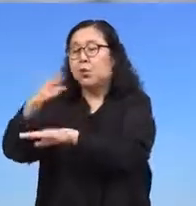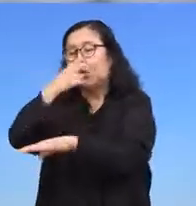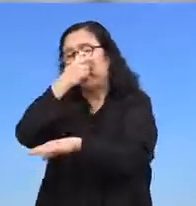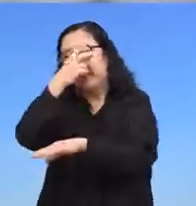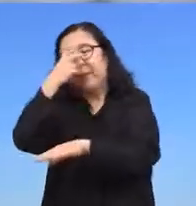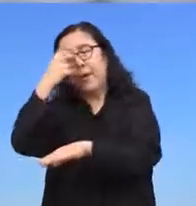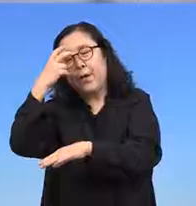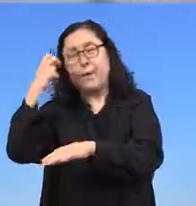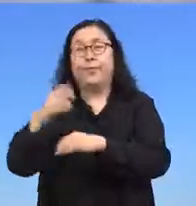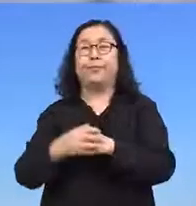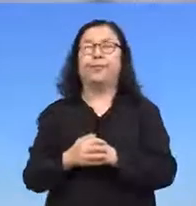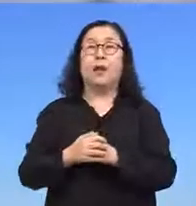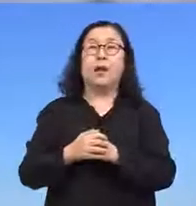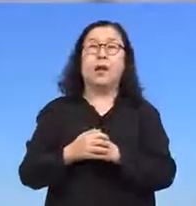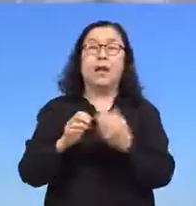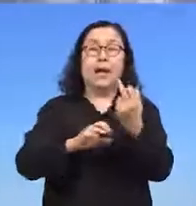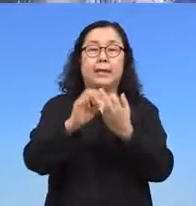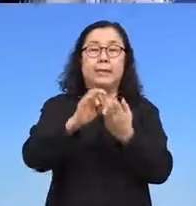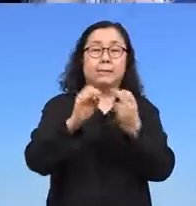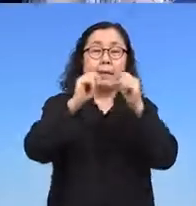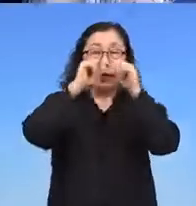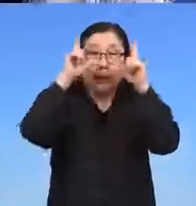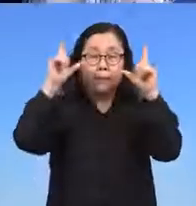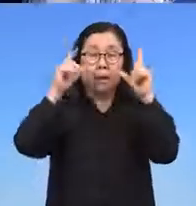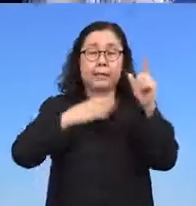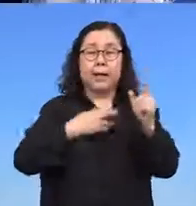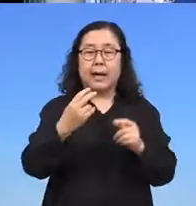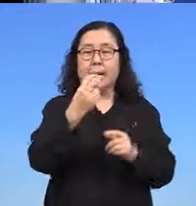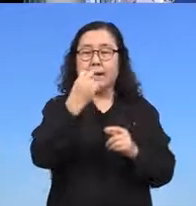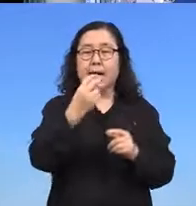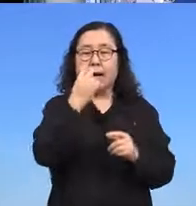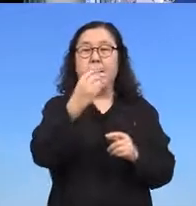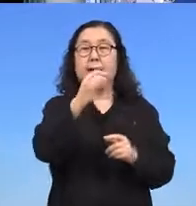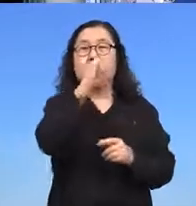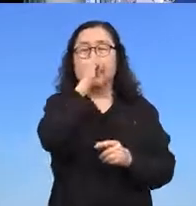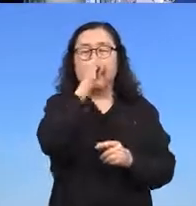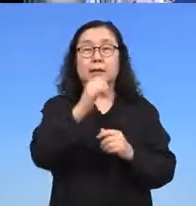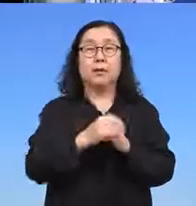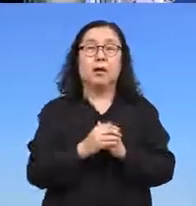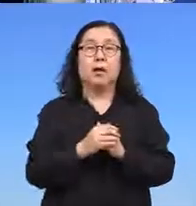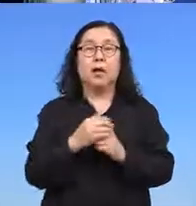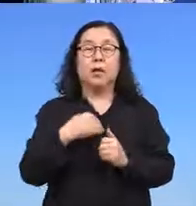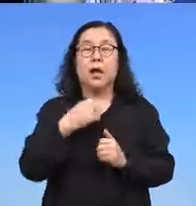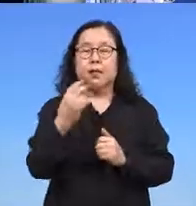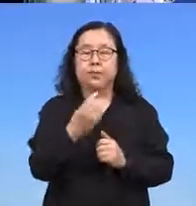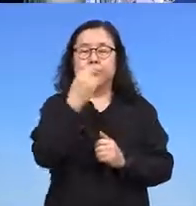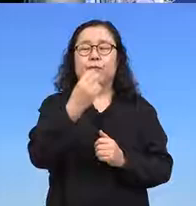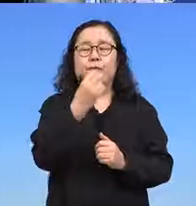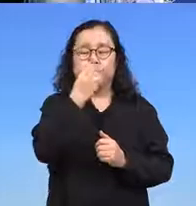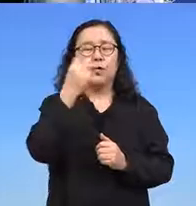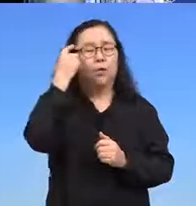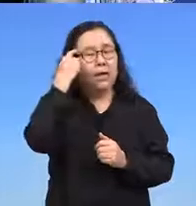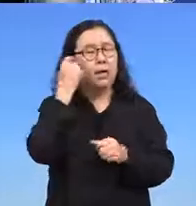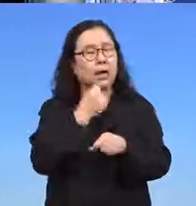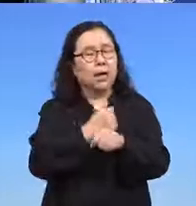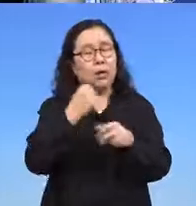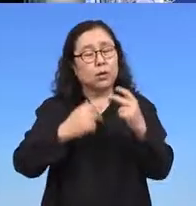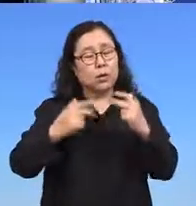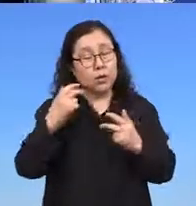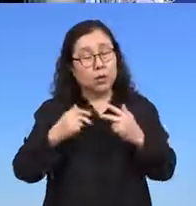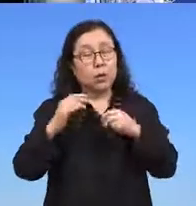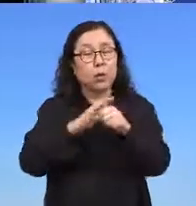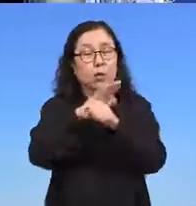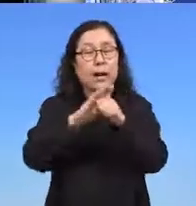그러면서 독자들한테 이런 권면을 합니다. 아침에 일어나면 살아있다는 것이, 숨을 쉬고 생각을